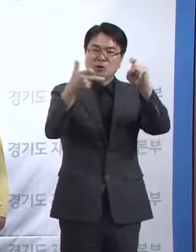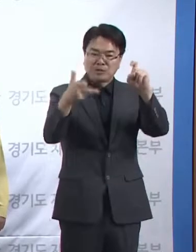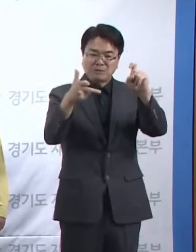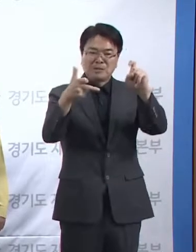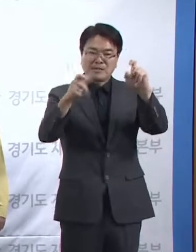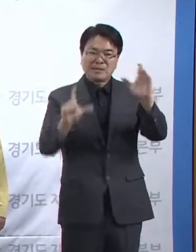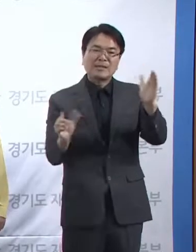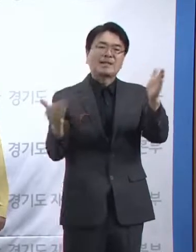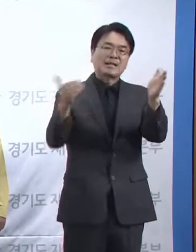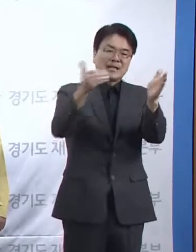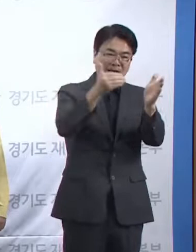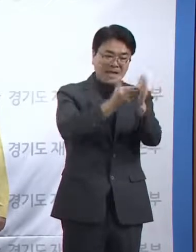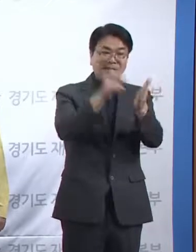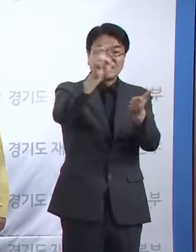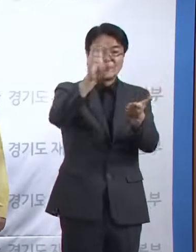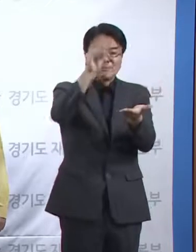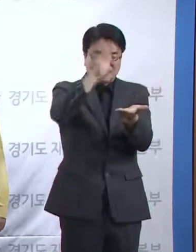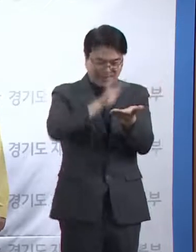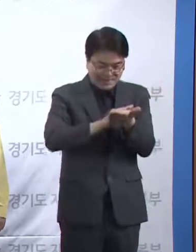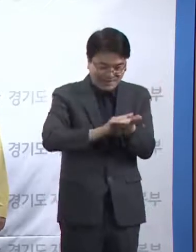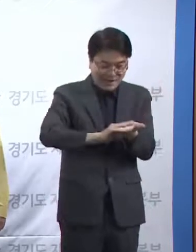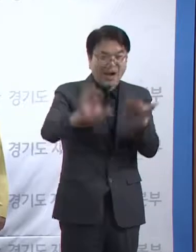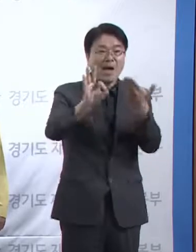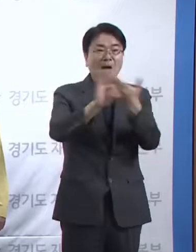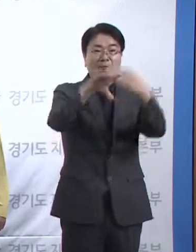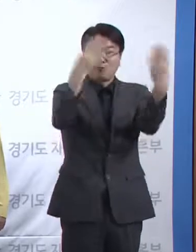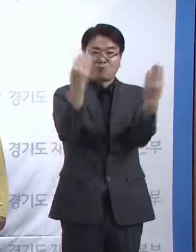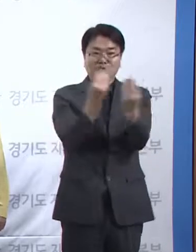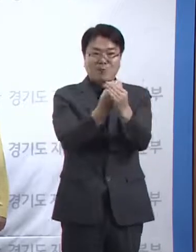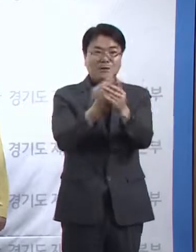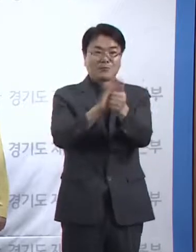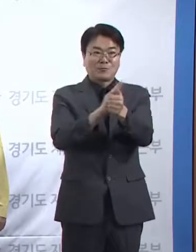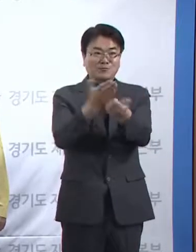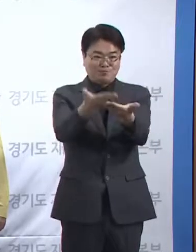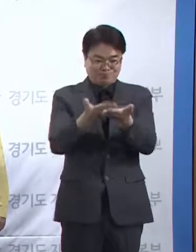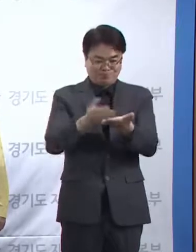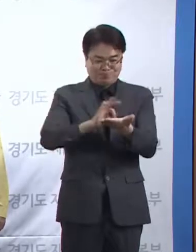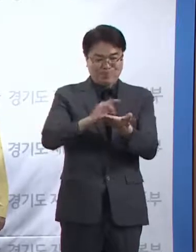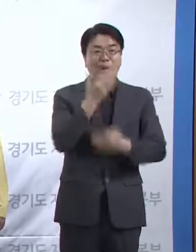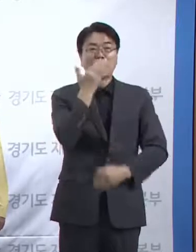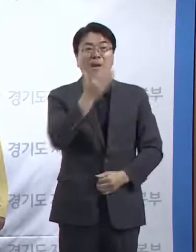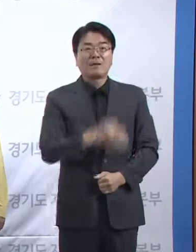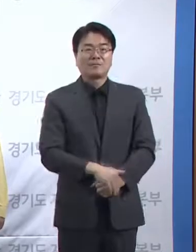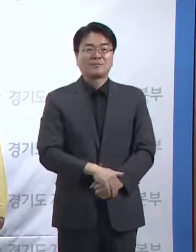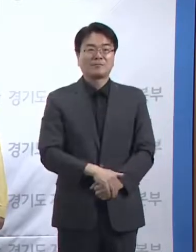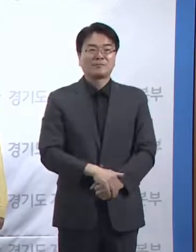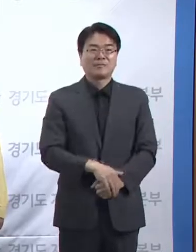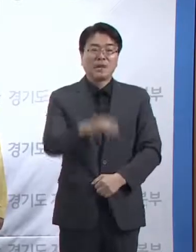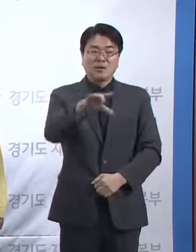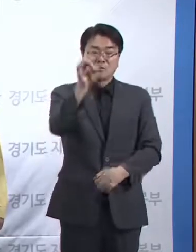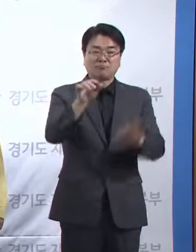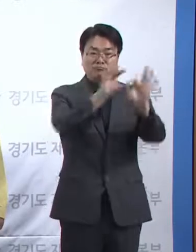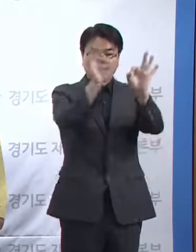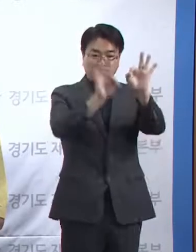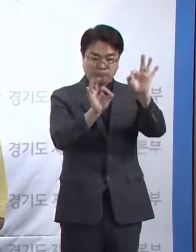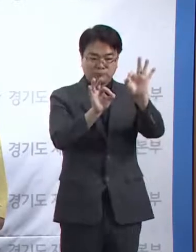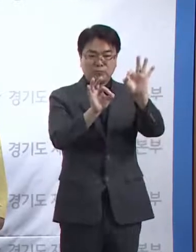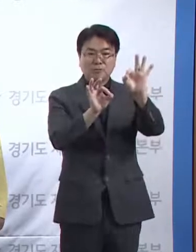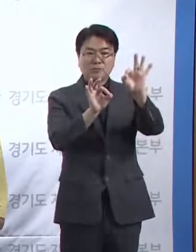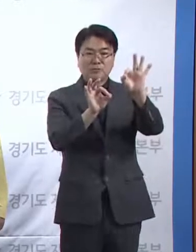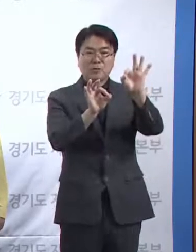안에 최소 20만 원을 소비하셔야 됩니다. 기본 사전 인센티브 10%는